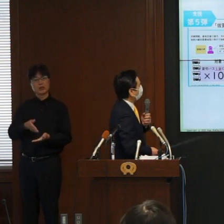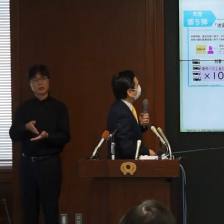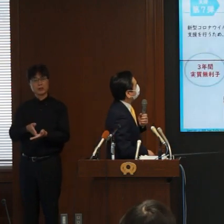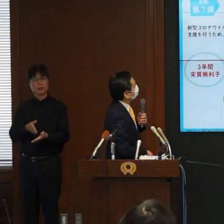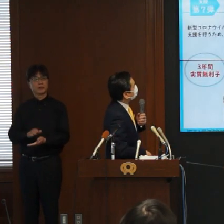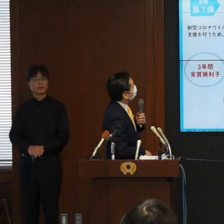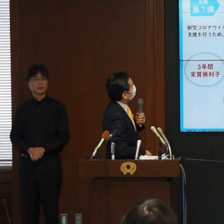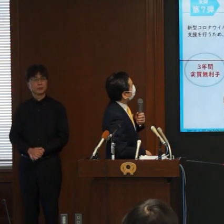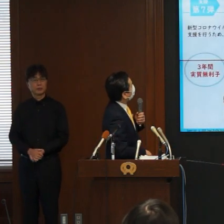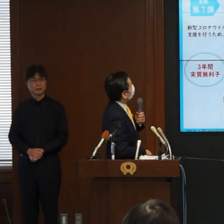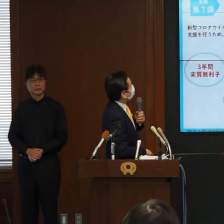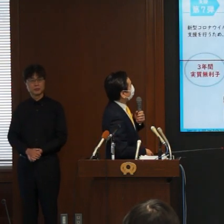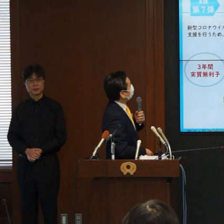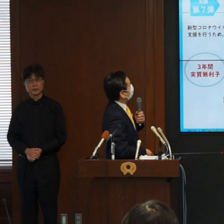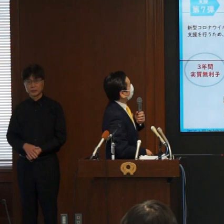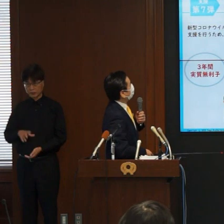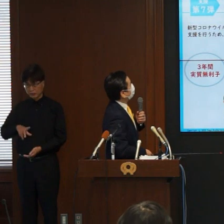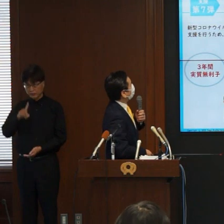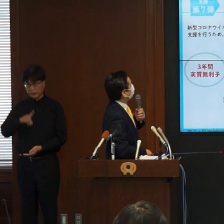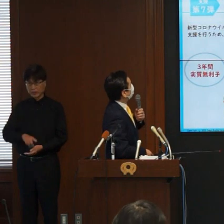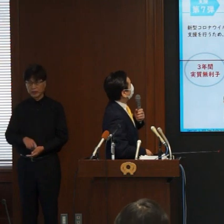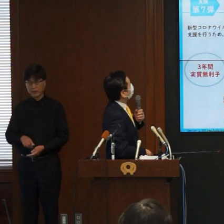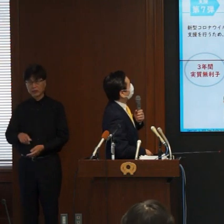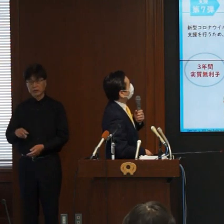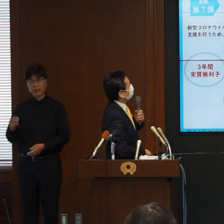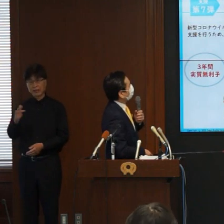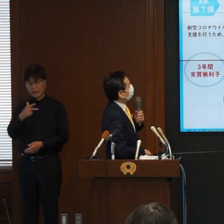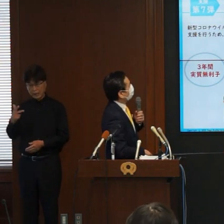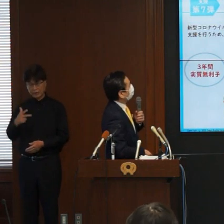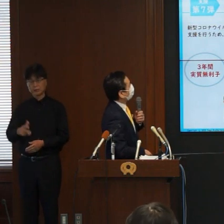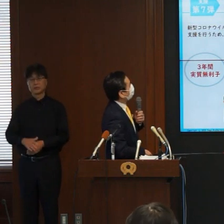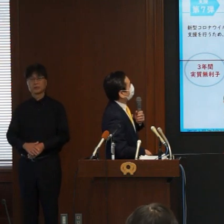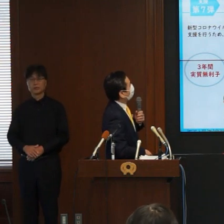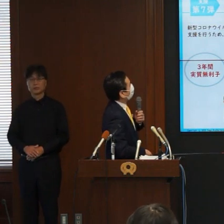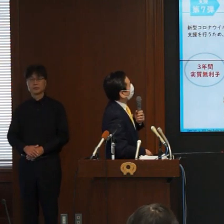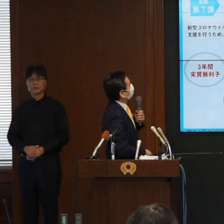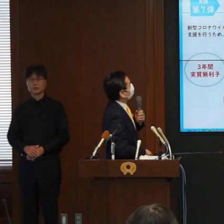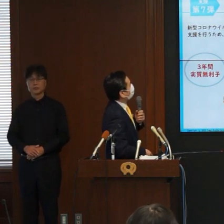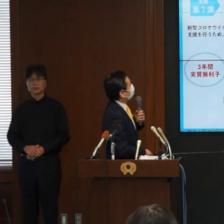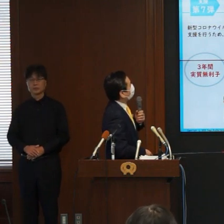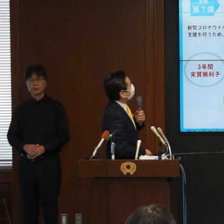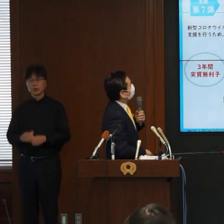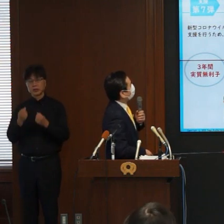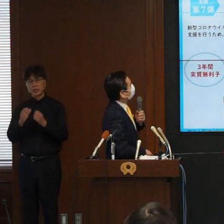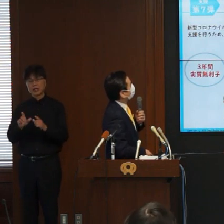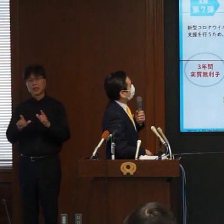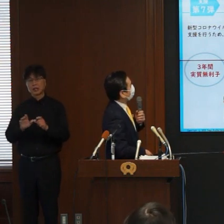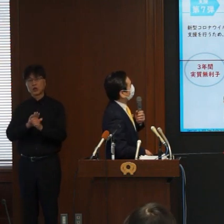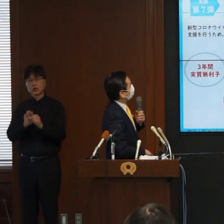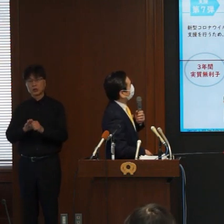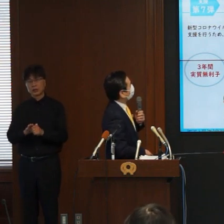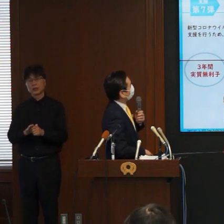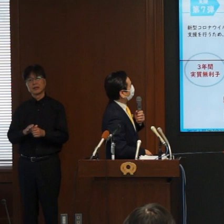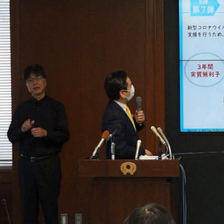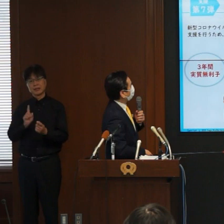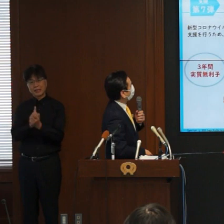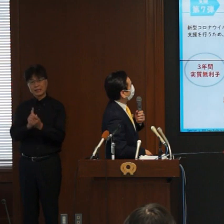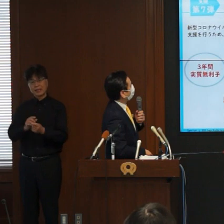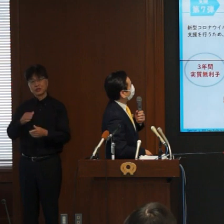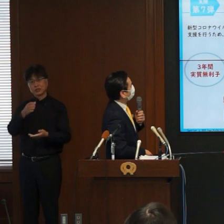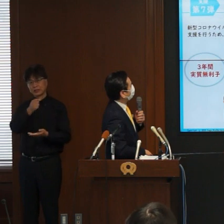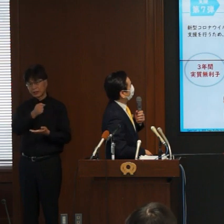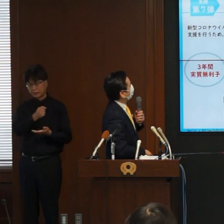。はい、まず第7弾として、新型コロナ対策資金ということ